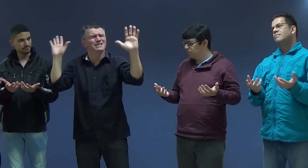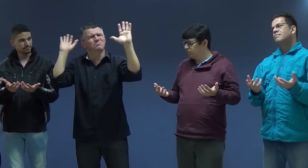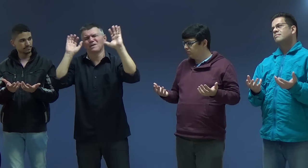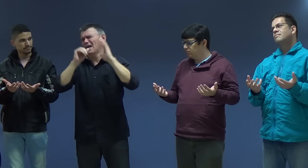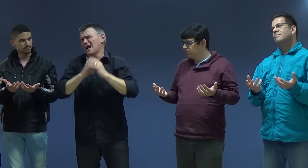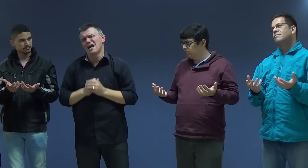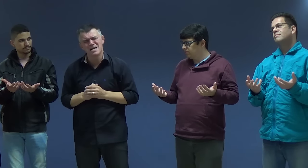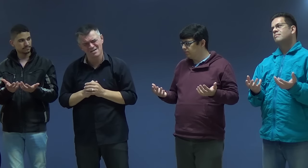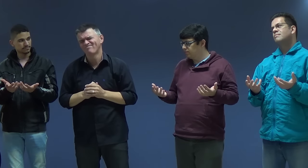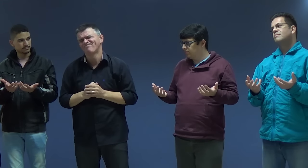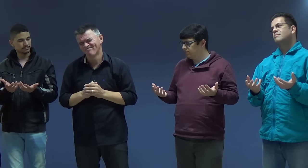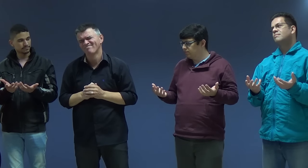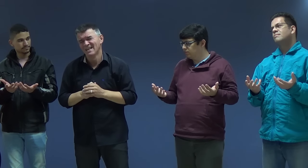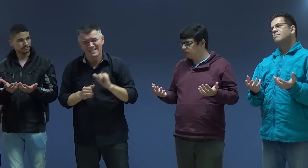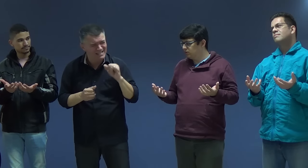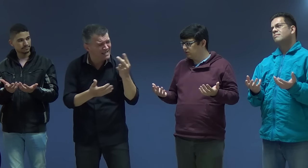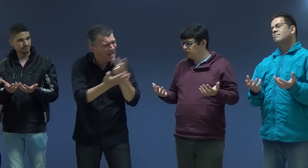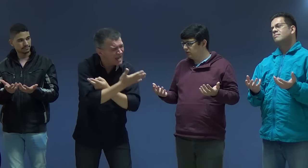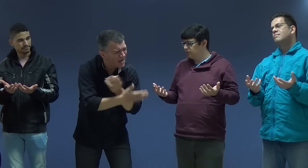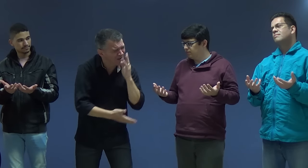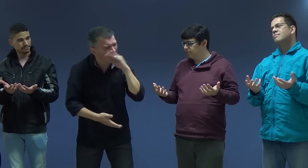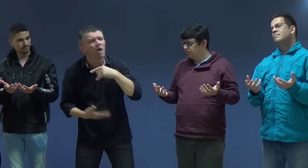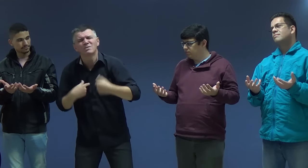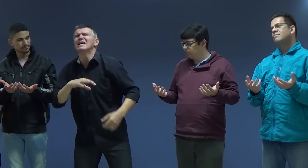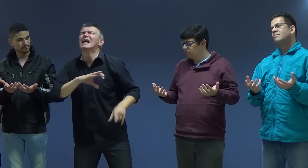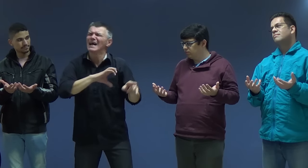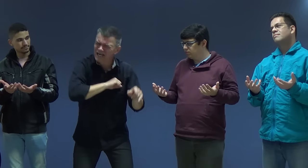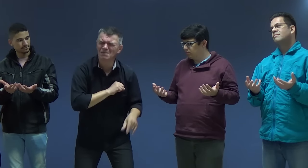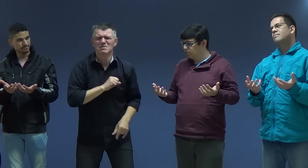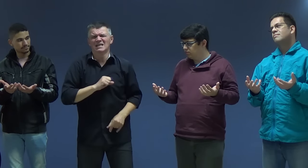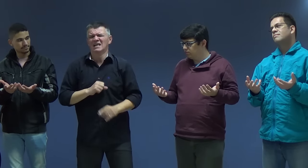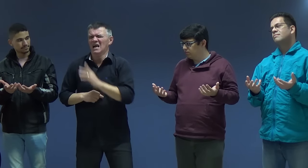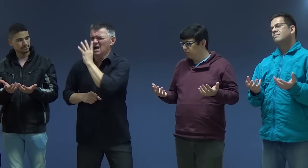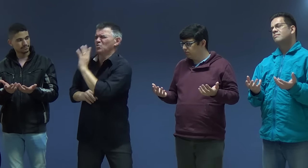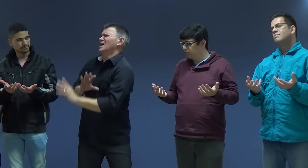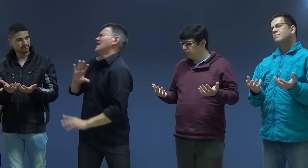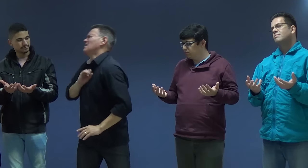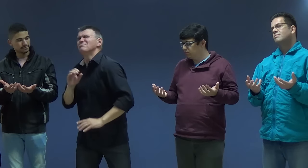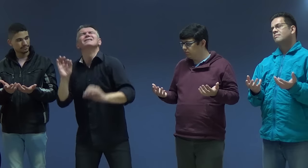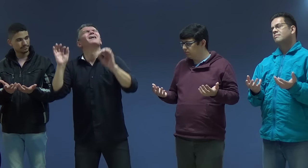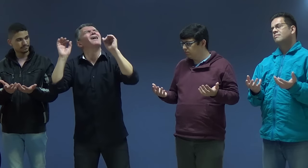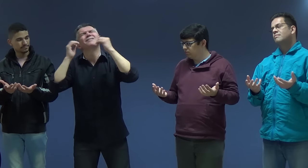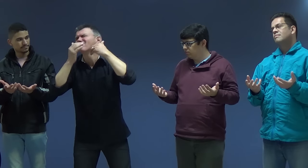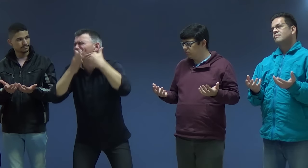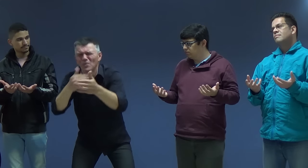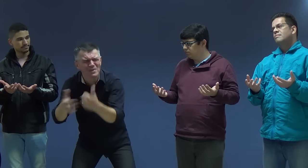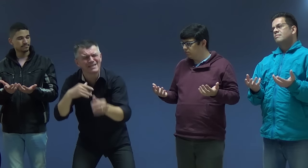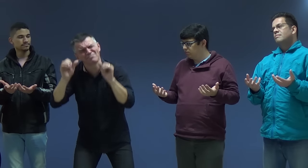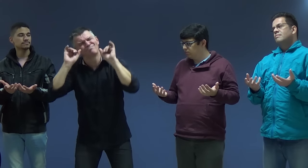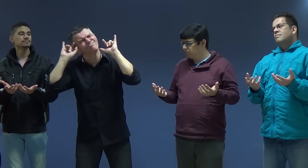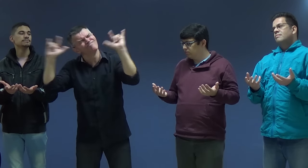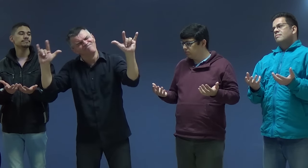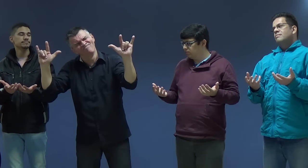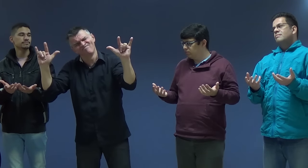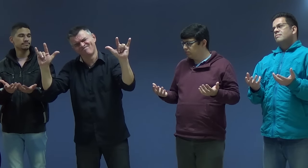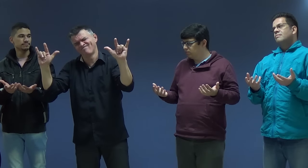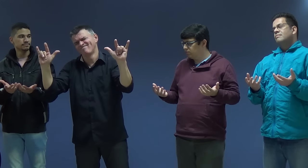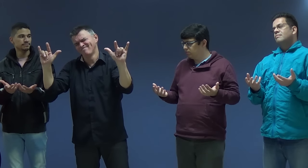Senhor nos dê vitória. Se tiver alguma coisa errada, que eles possam mostrar amor, Senhor. Que eles possam